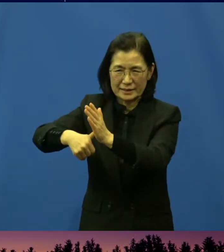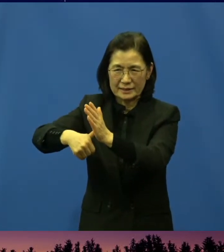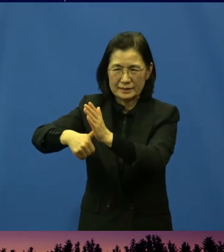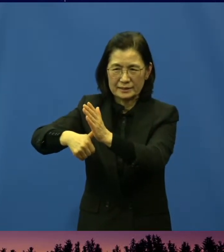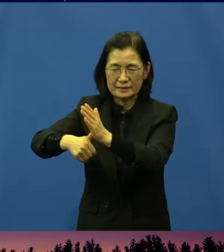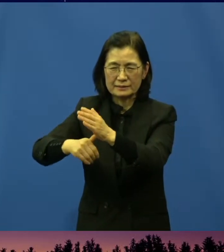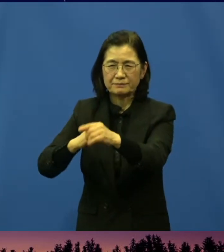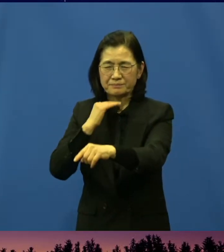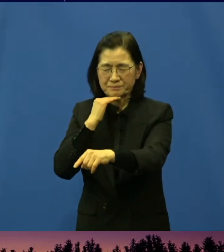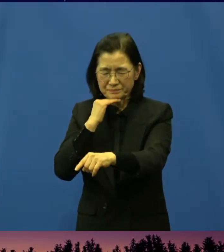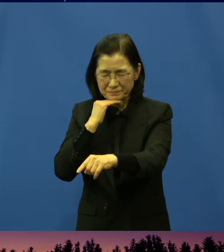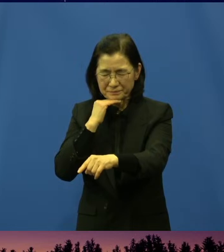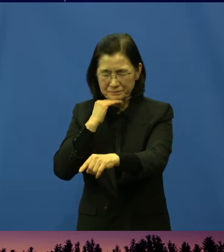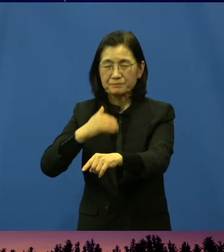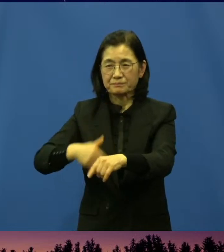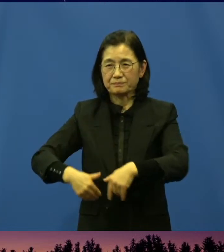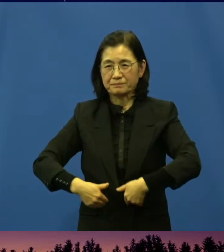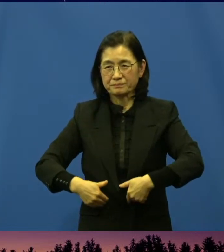운명의 시간이 오는 거예요.